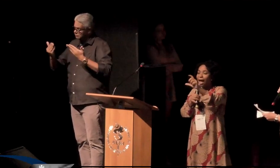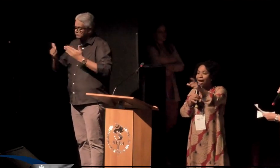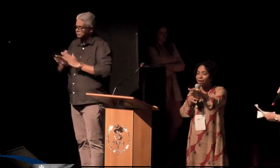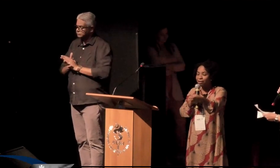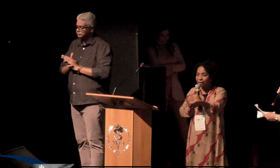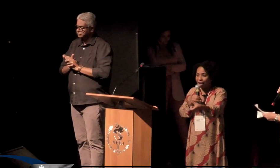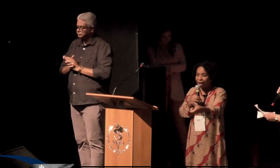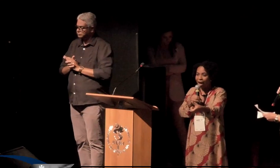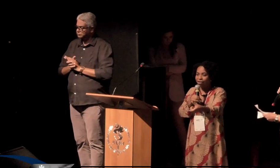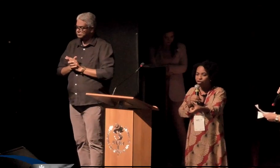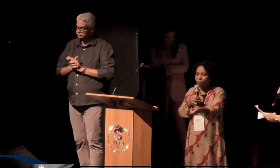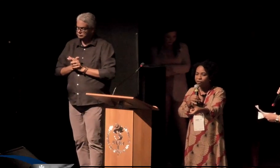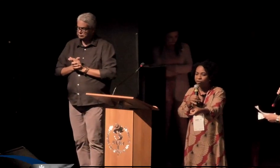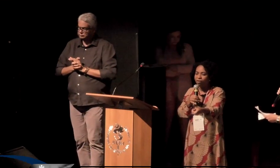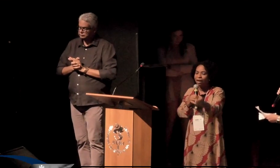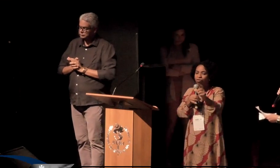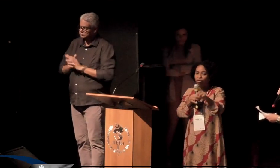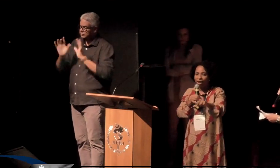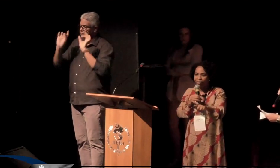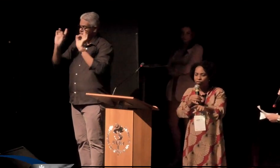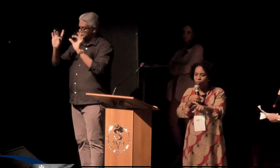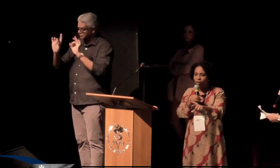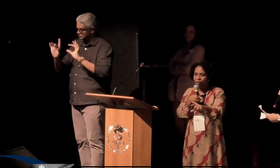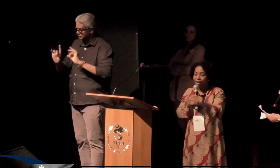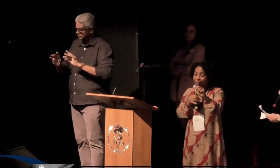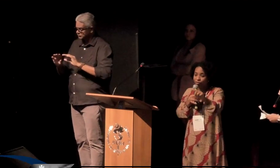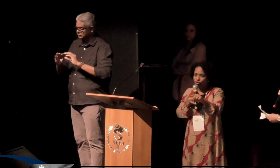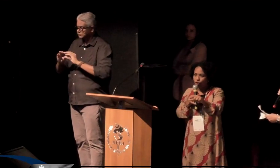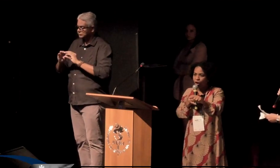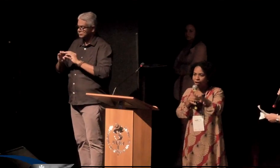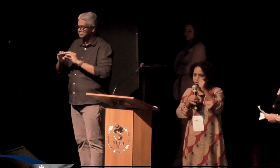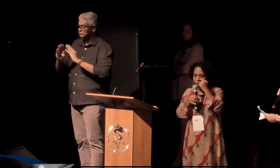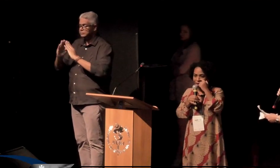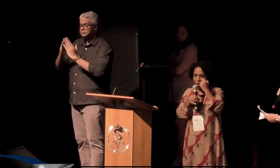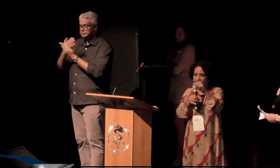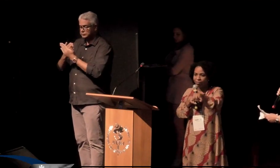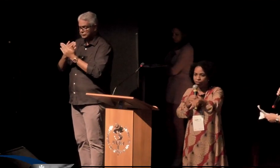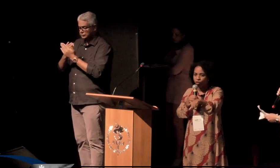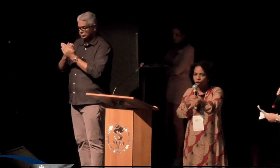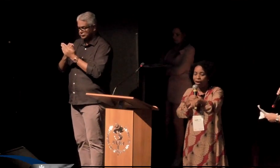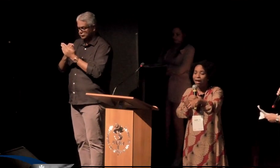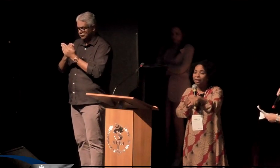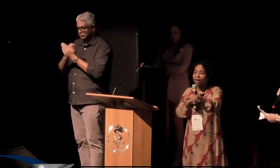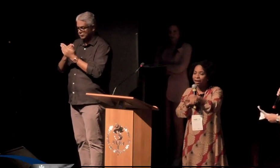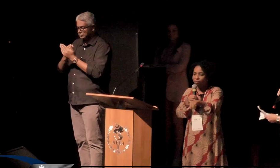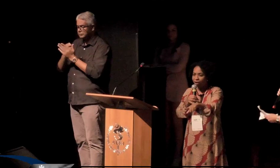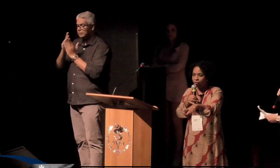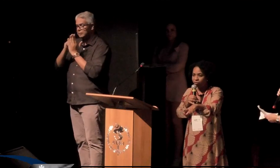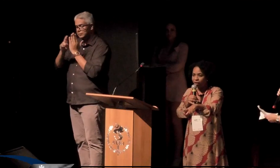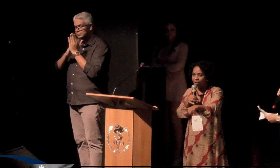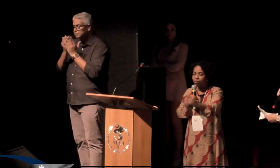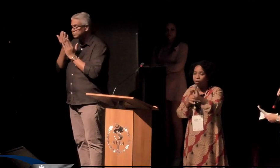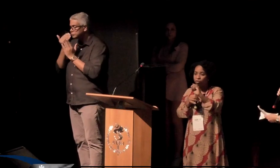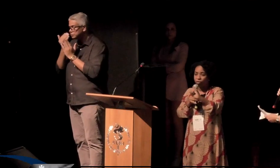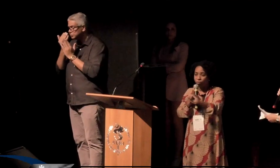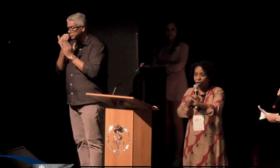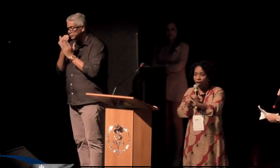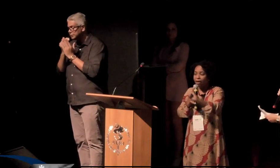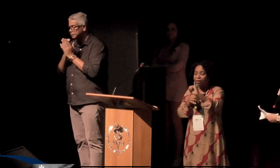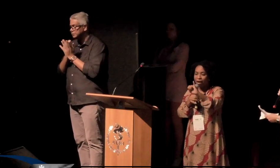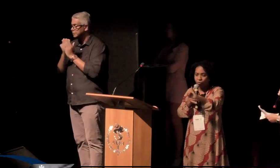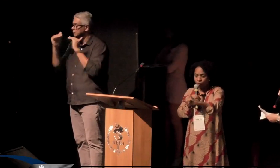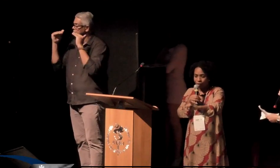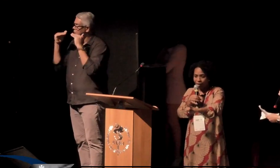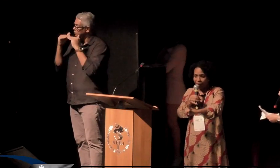Ah tem as especificidades dessas dessas escolas do cardápio dessa escola tem que levar em consideração a questão